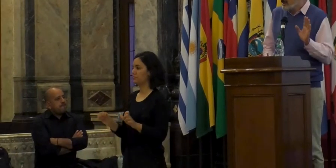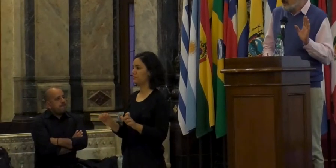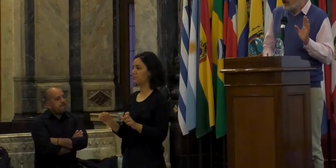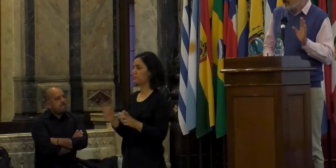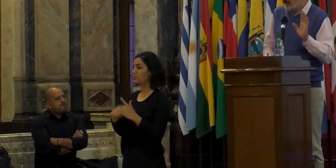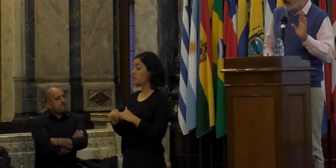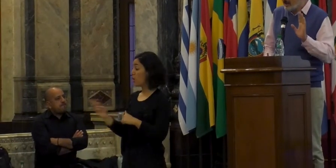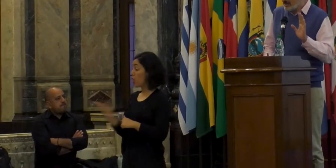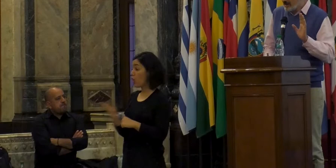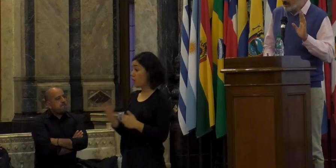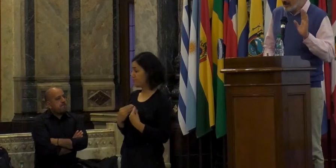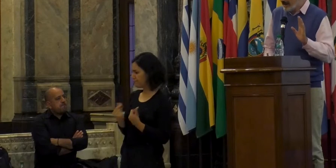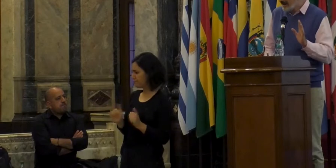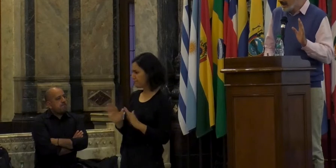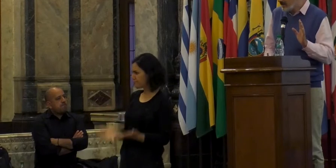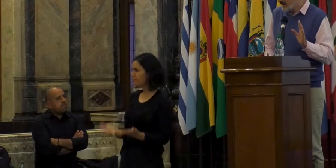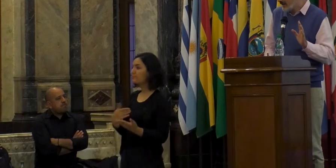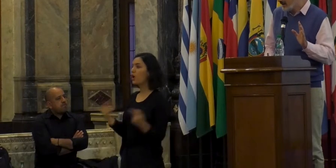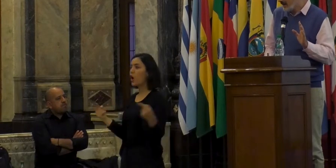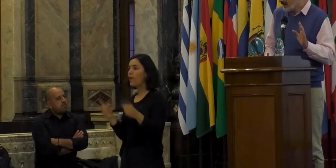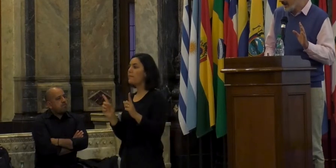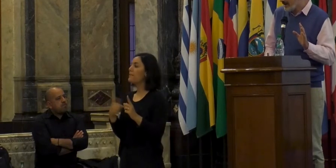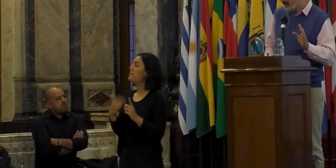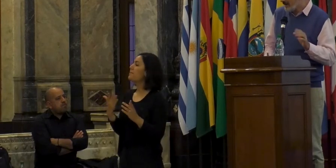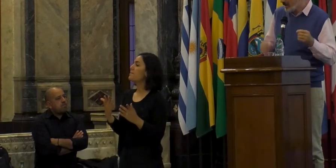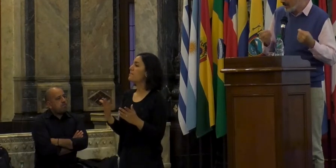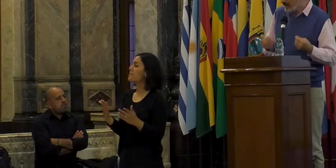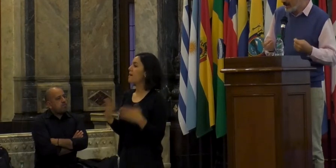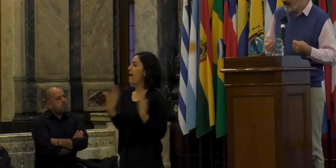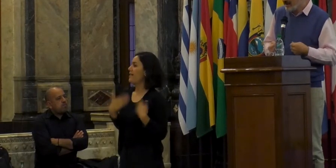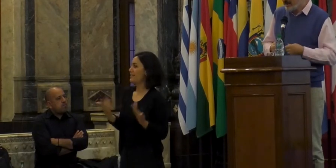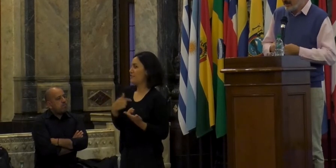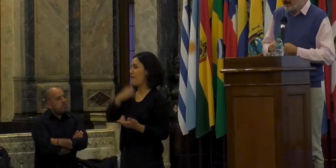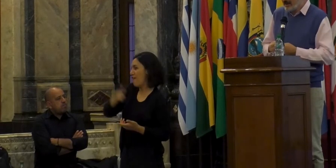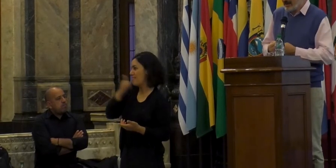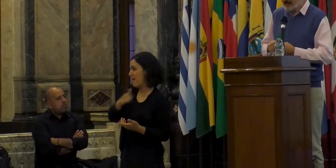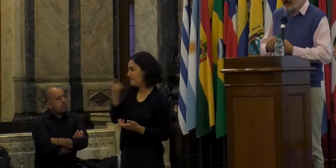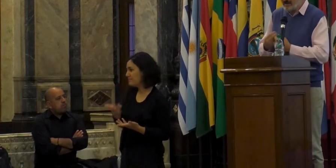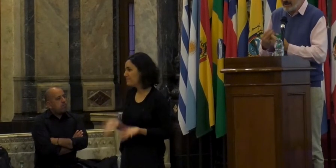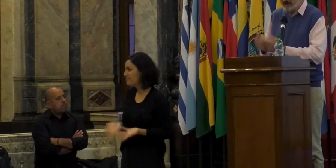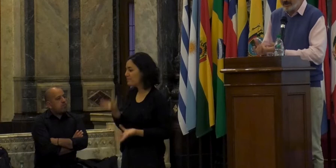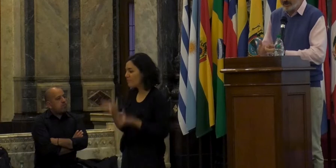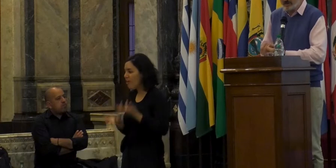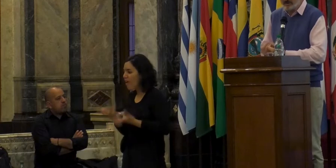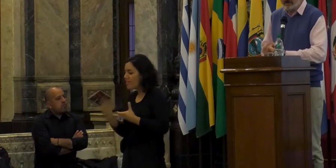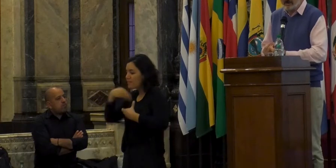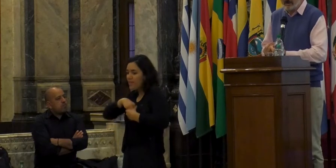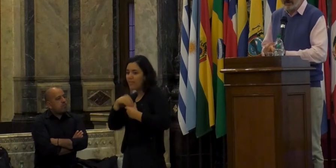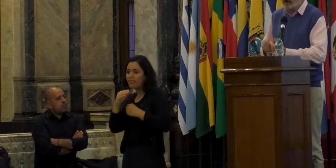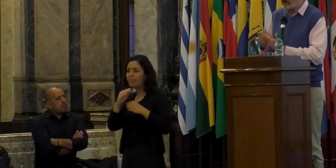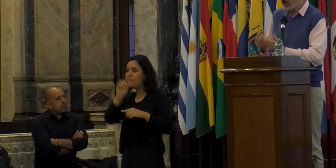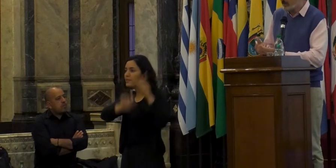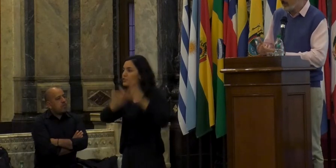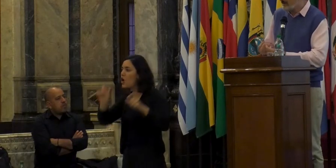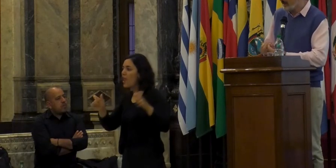Esos dos sentimientos están contrapesados con la alegría que me da hablar de mi cocina, de las intimidades de otros,